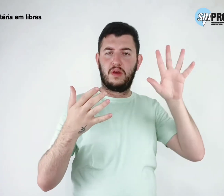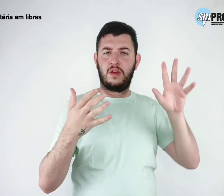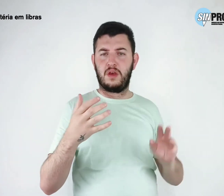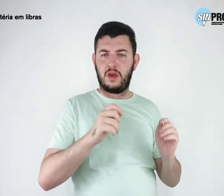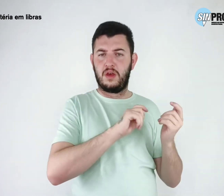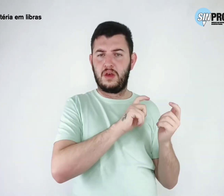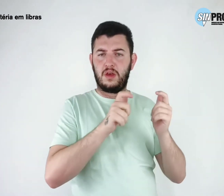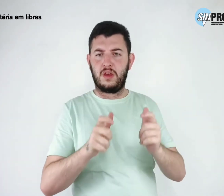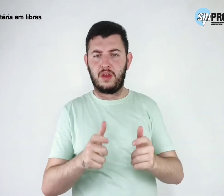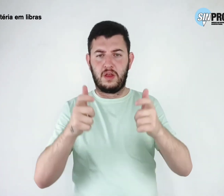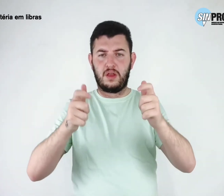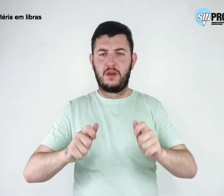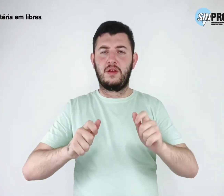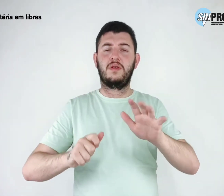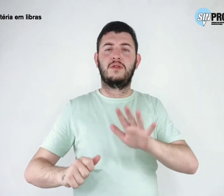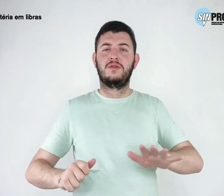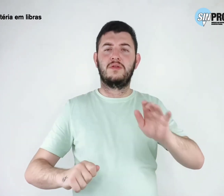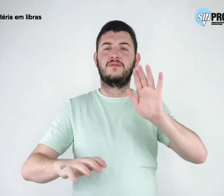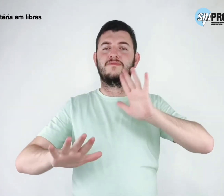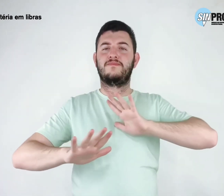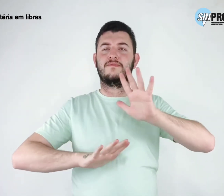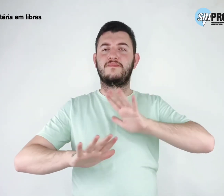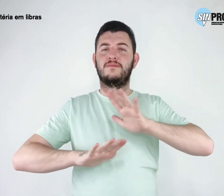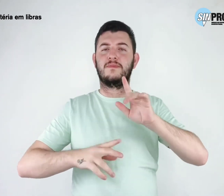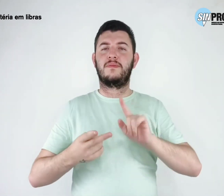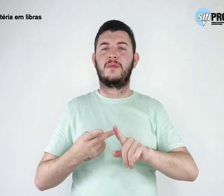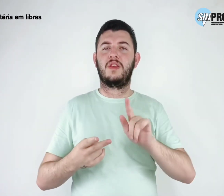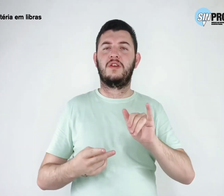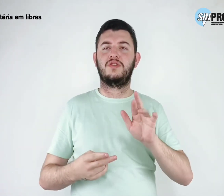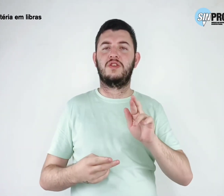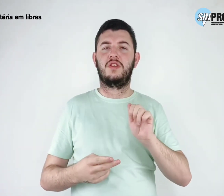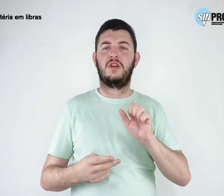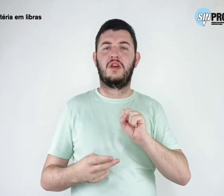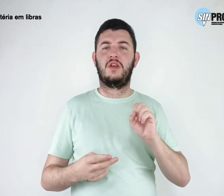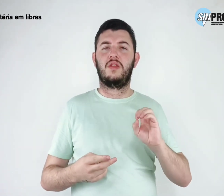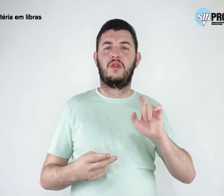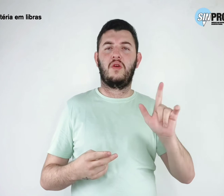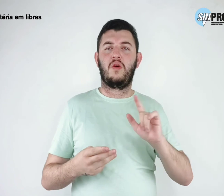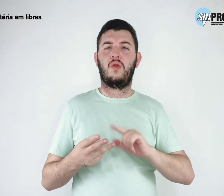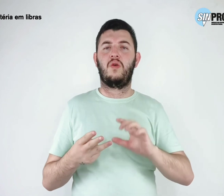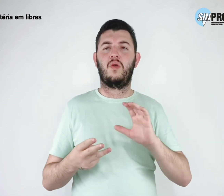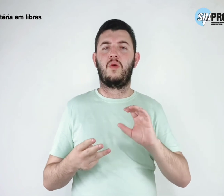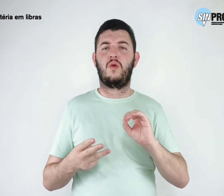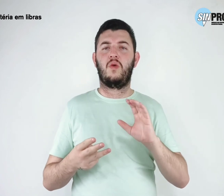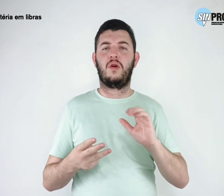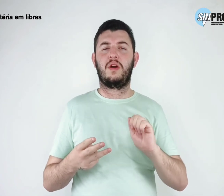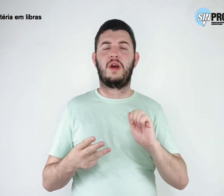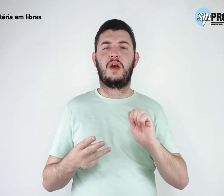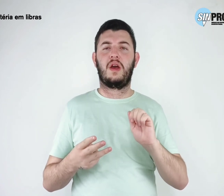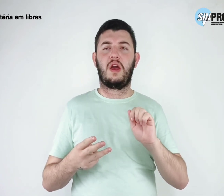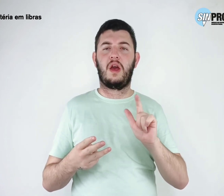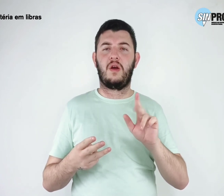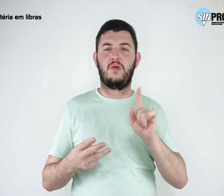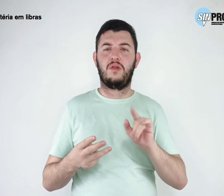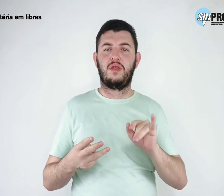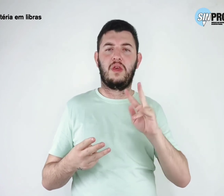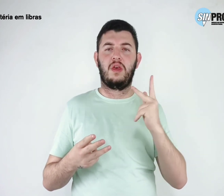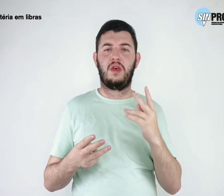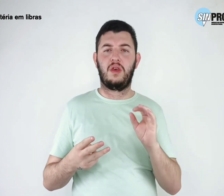de Águas Lindas, Girassol, Cocalzinho e Edilândia, em Goiás, na tentativa de